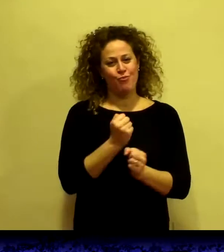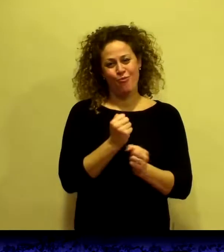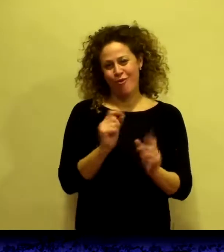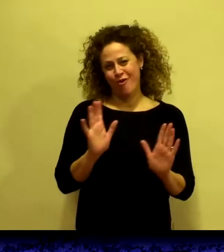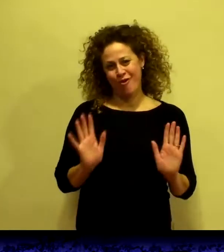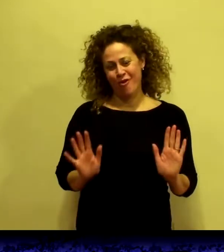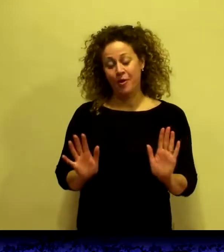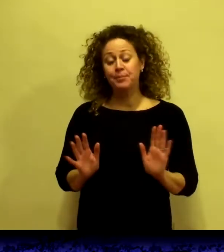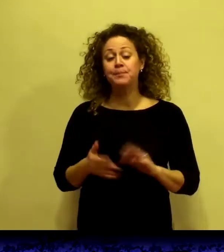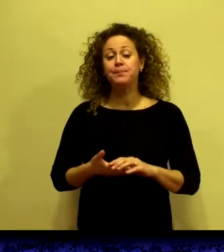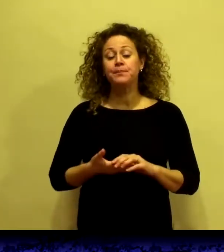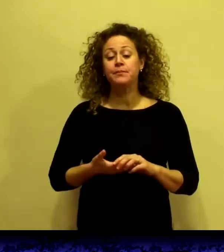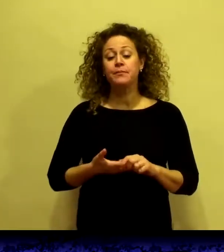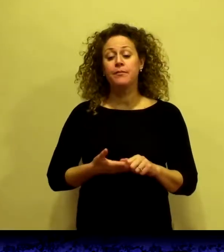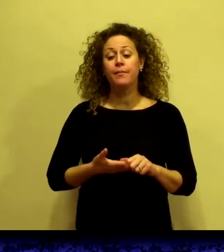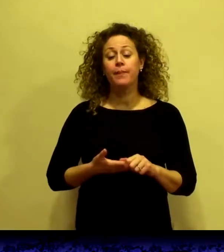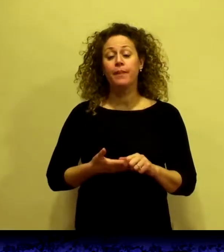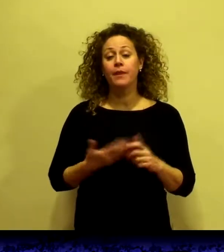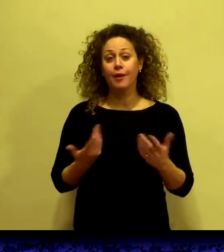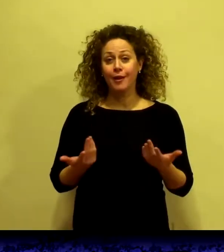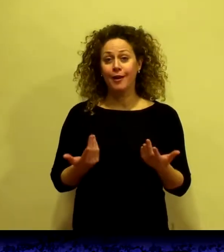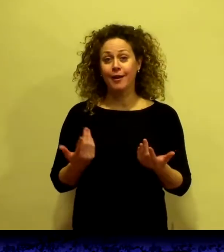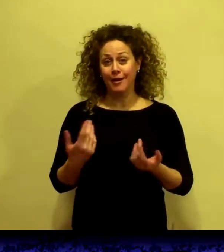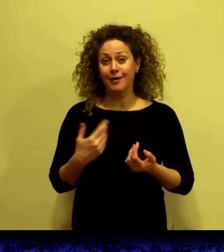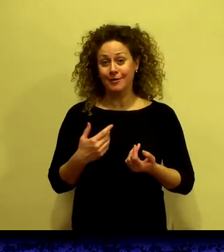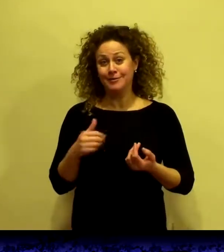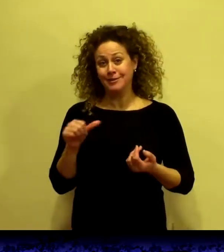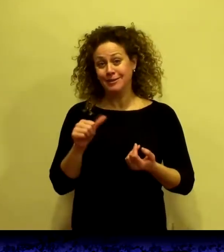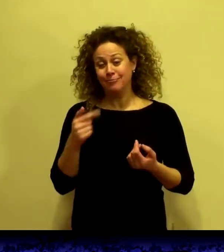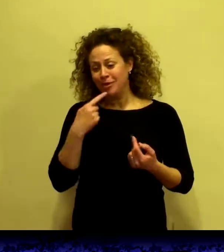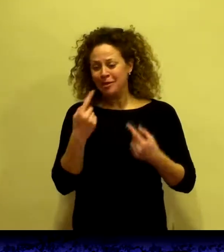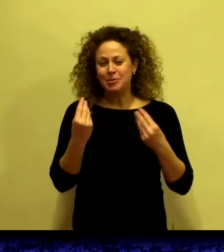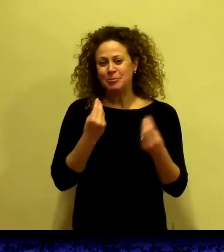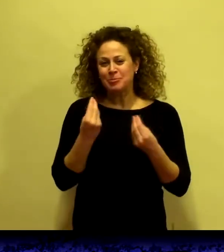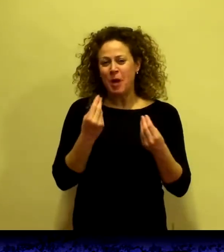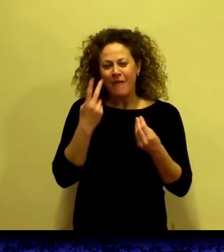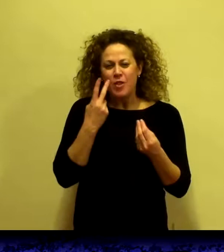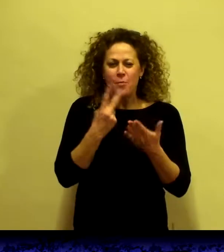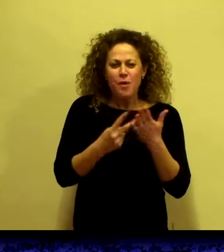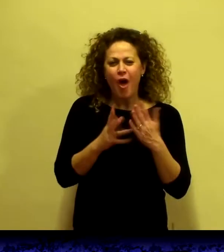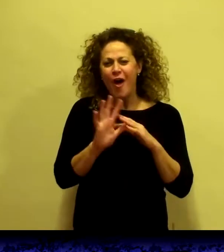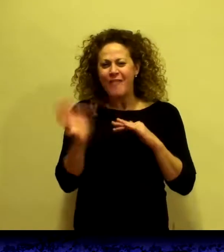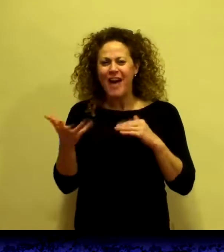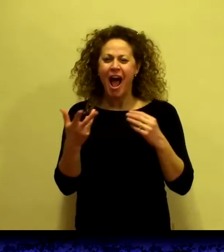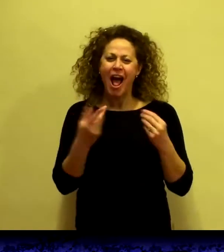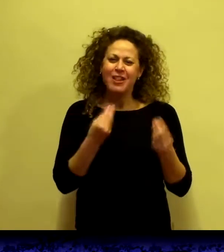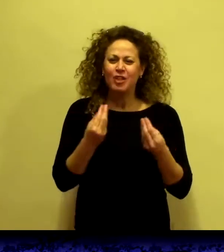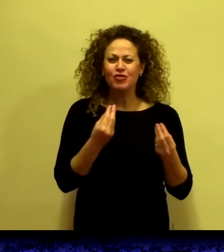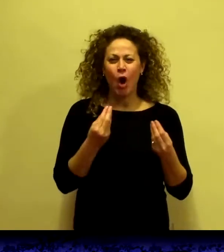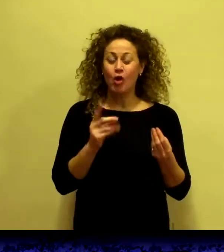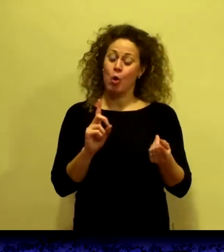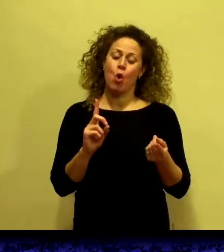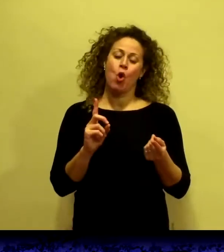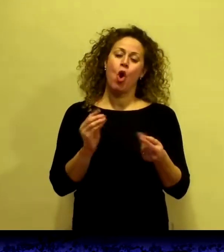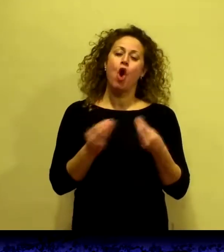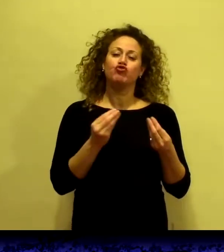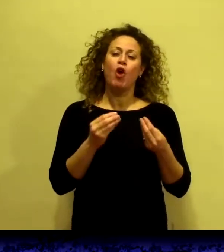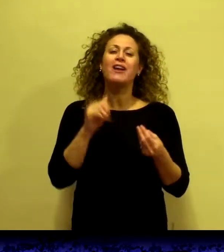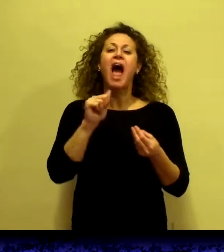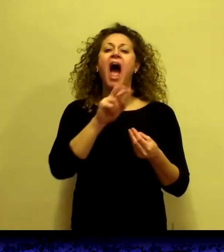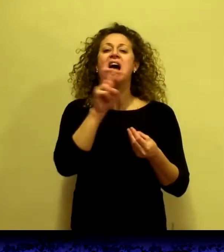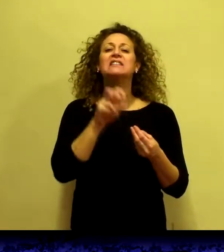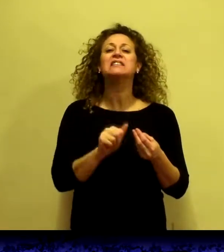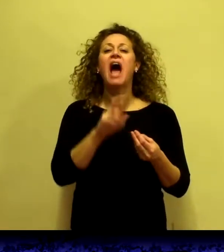in testa. Fagli imparare il Texan Hold'em. Poi il Texan Hold'em. Giochi d'azzardo no, in Gilda